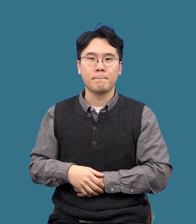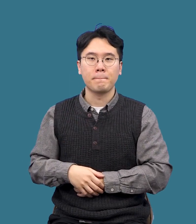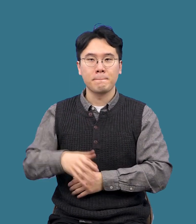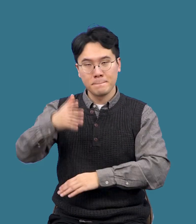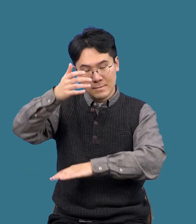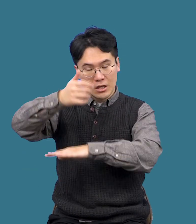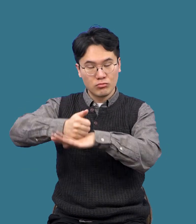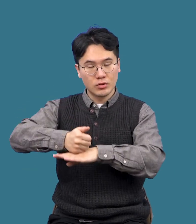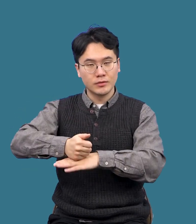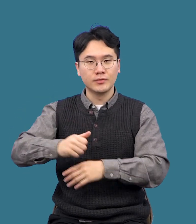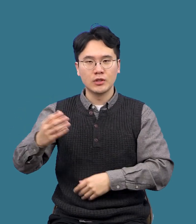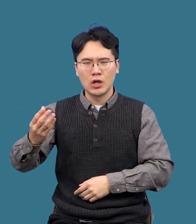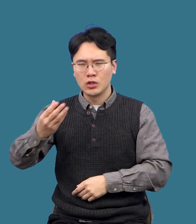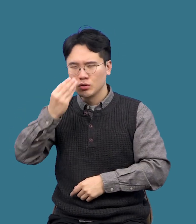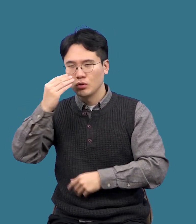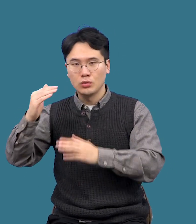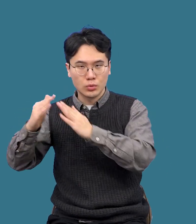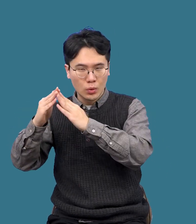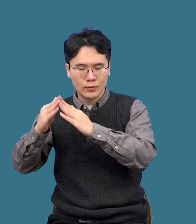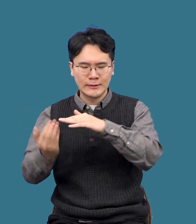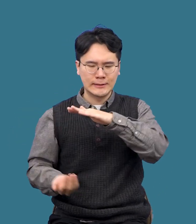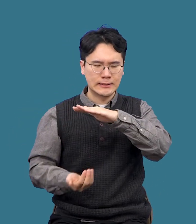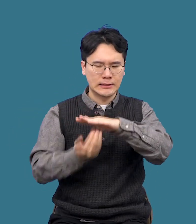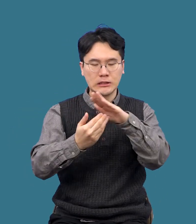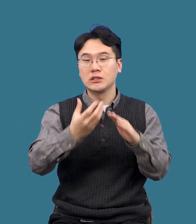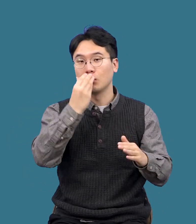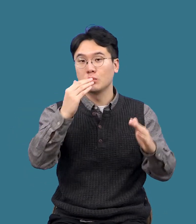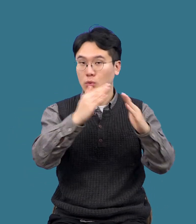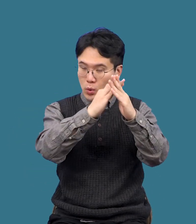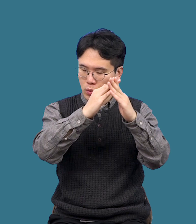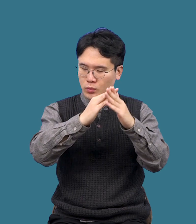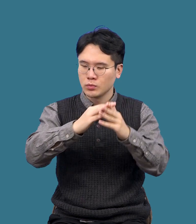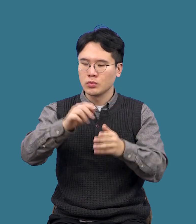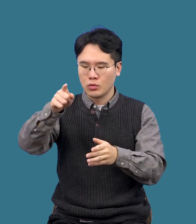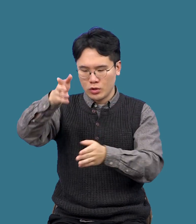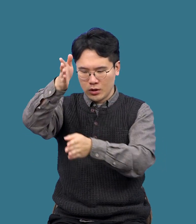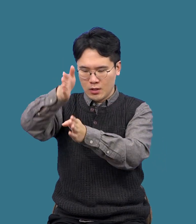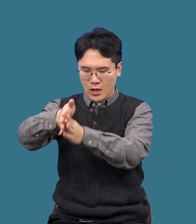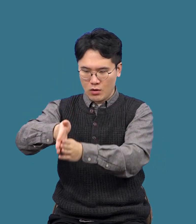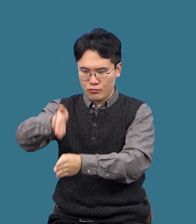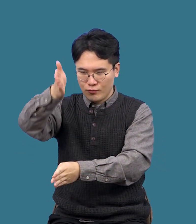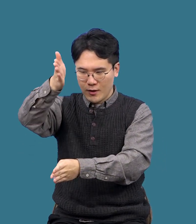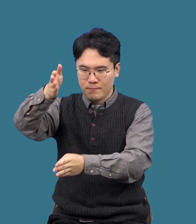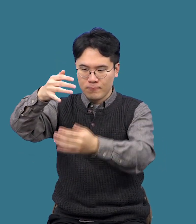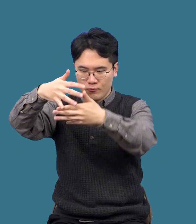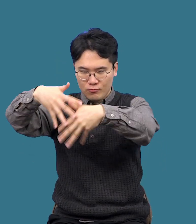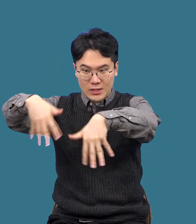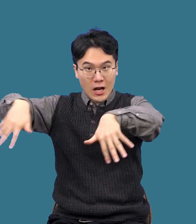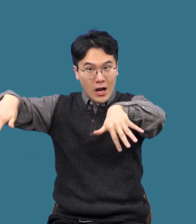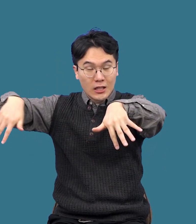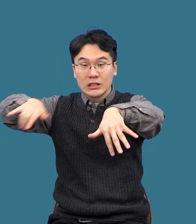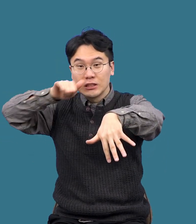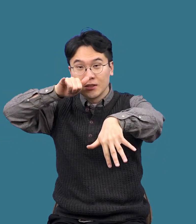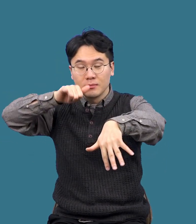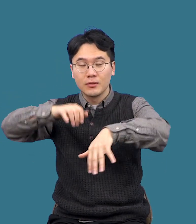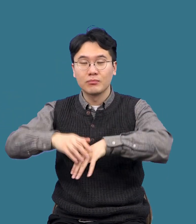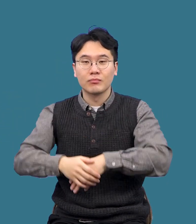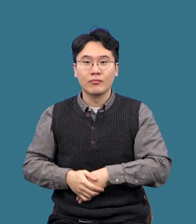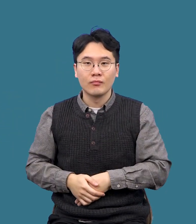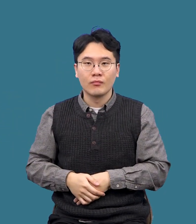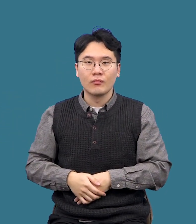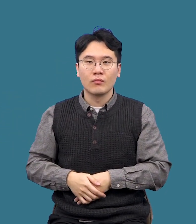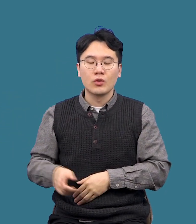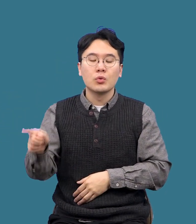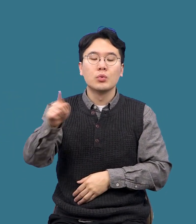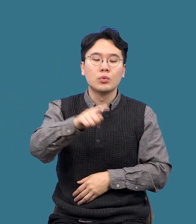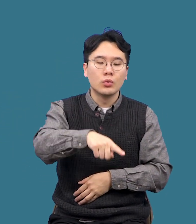성소와 지성소를 가로막는 휘장을 열고 들어가면 지성소가 있잖아요. 지성소 언약궤 위에서 다시 한번